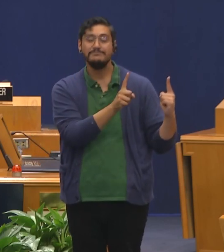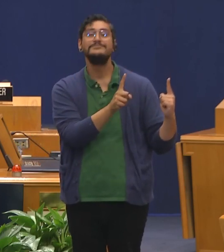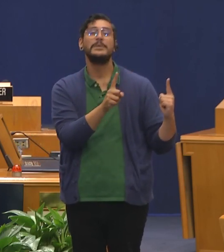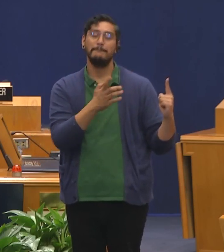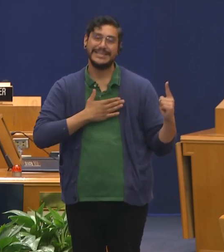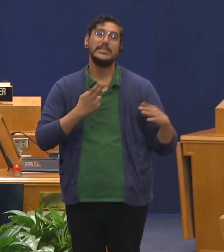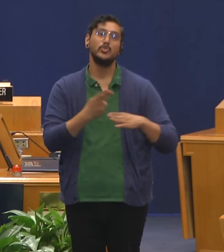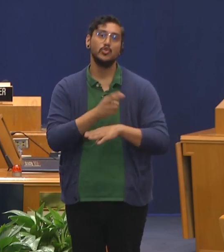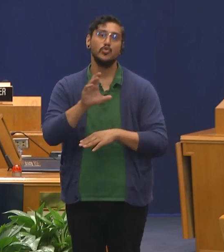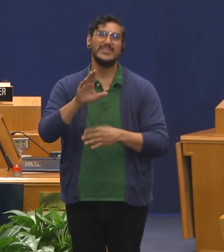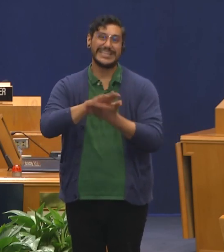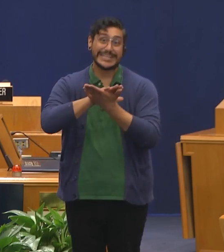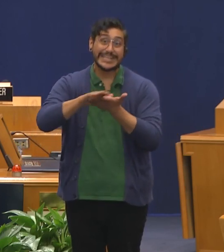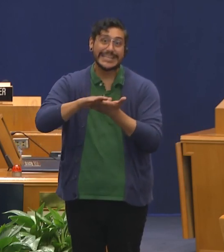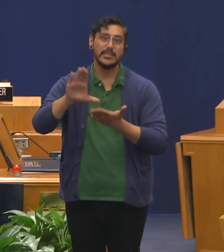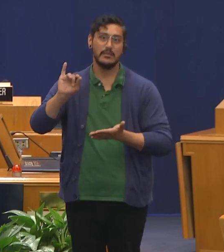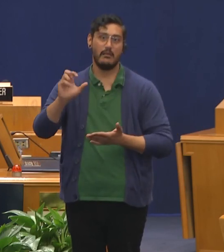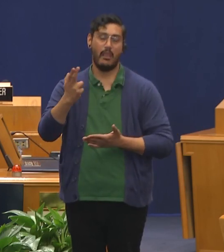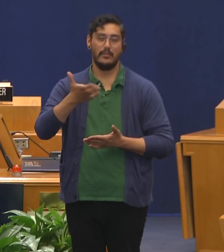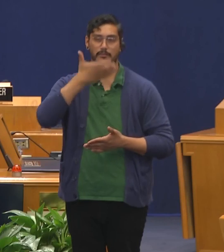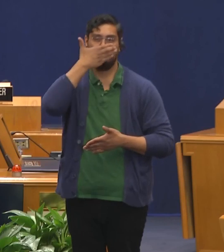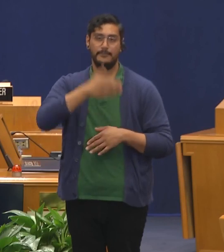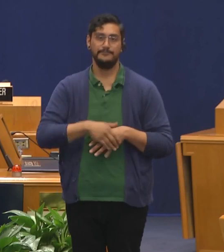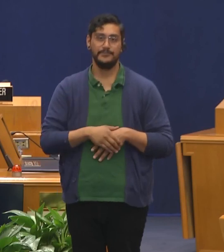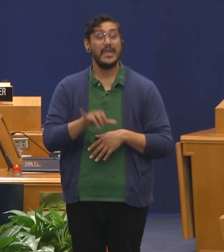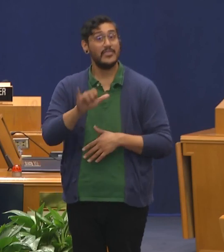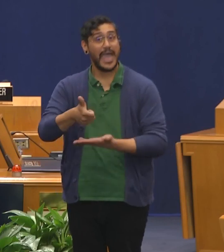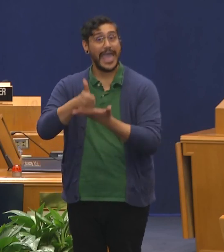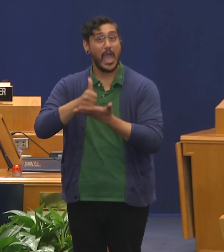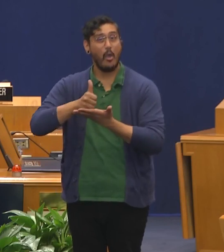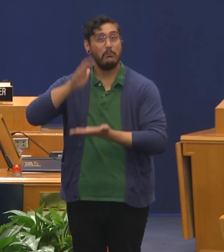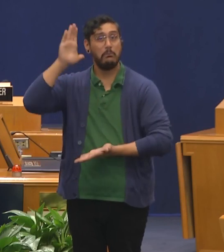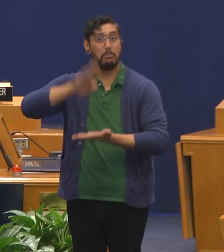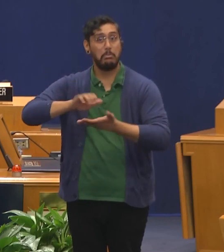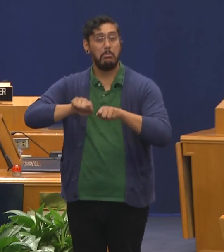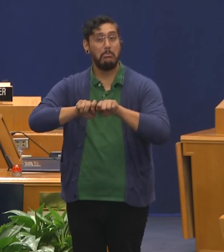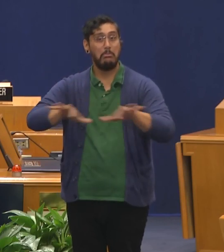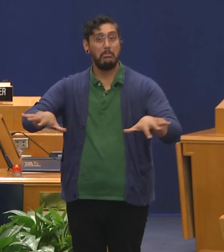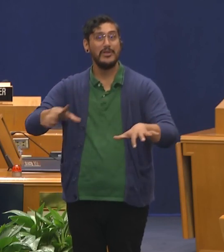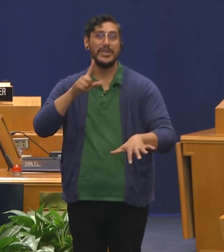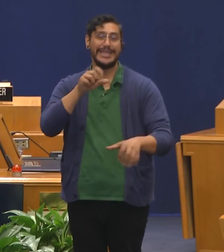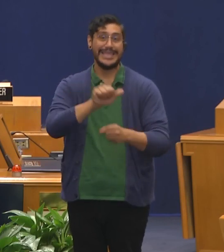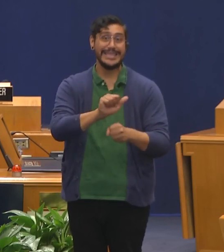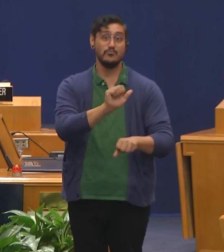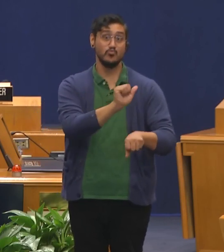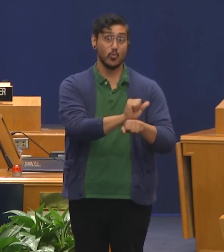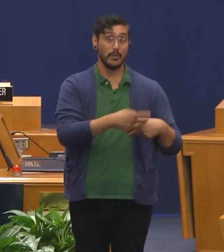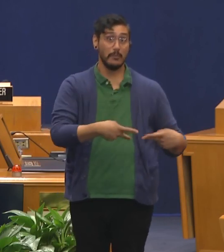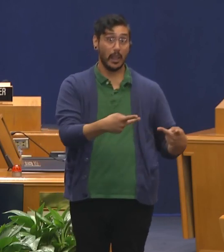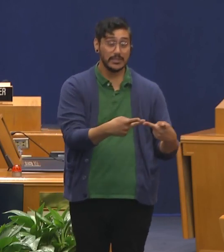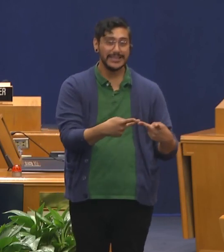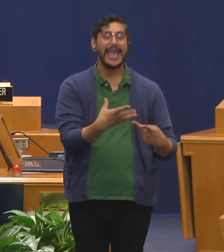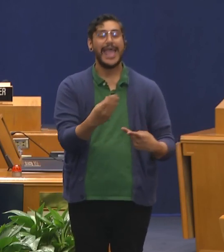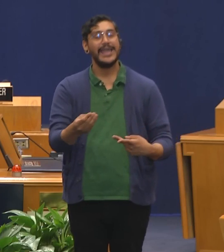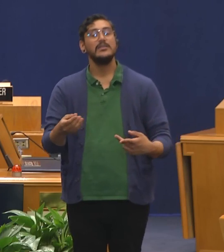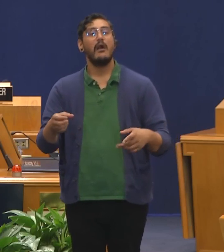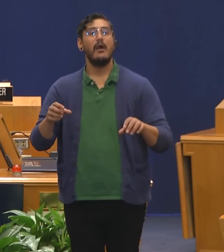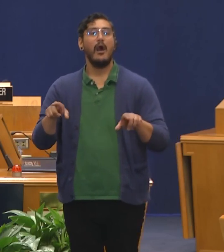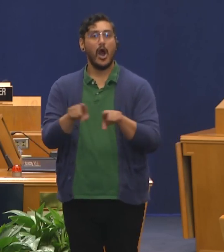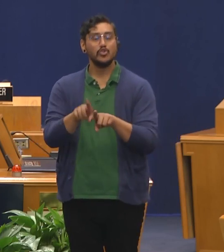cara. Esto ayuda a prevenir la propagación del virus en los lugares de trabajo y protege a nuestros